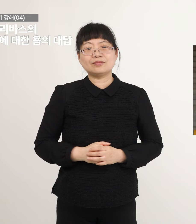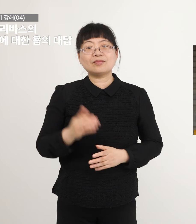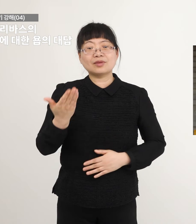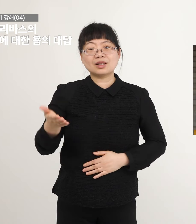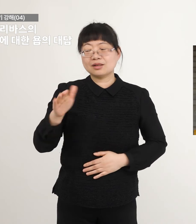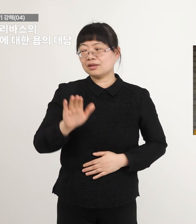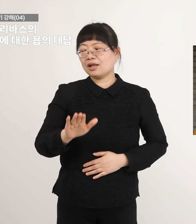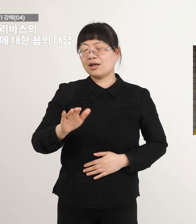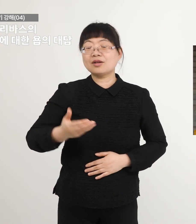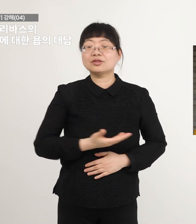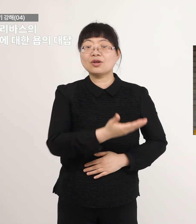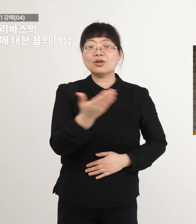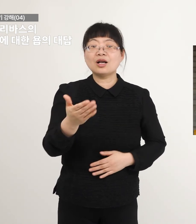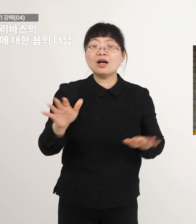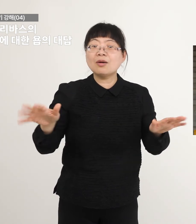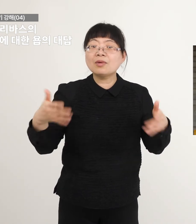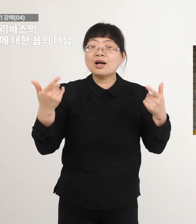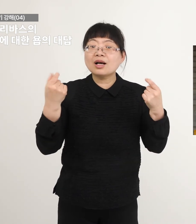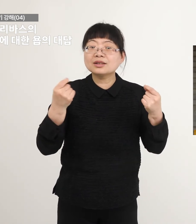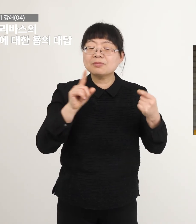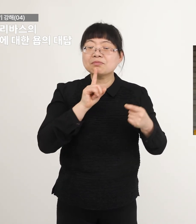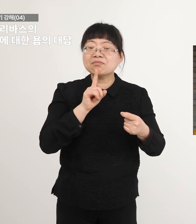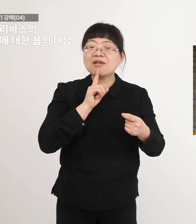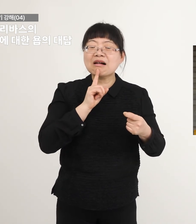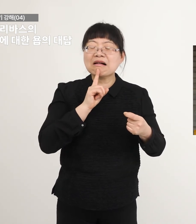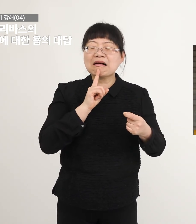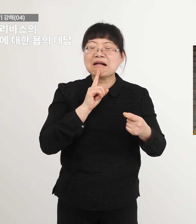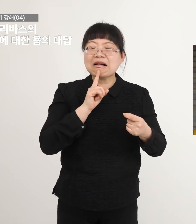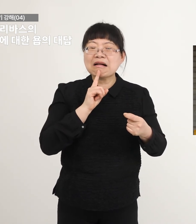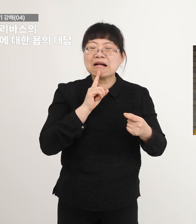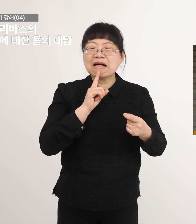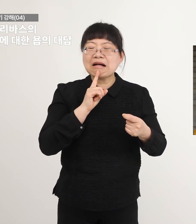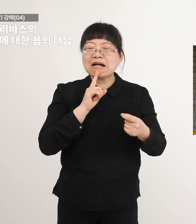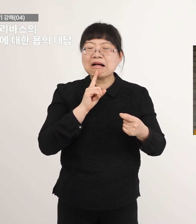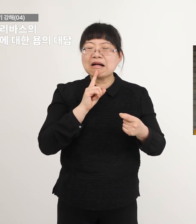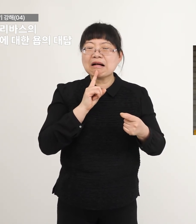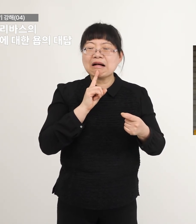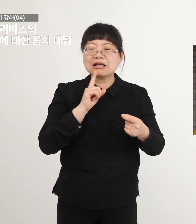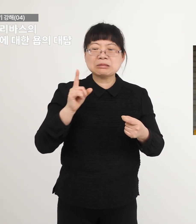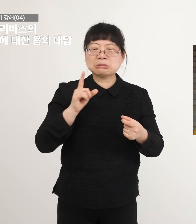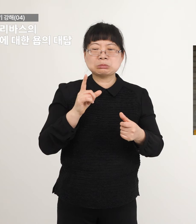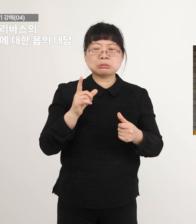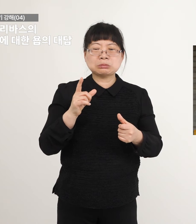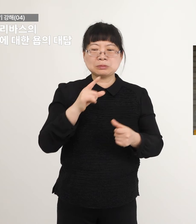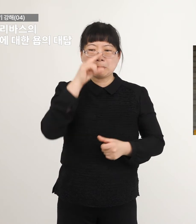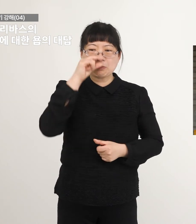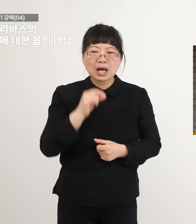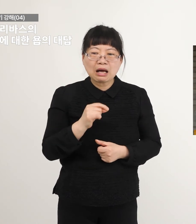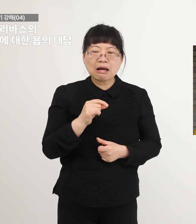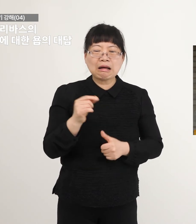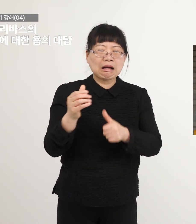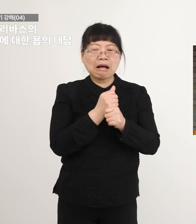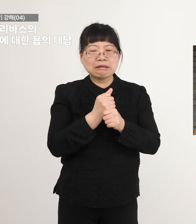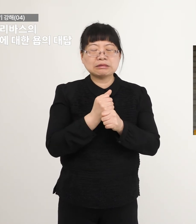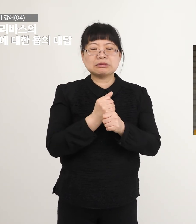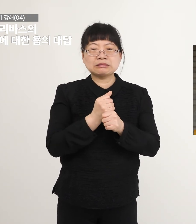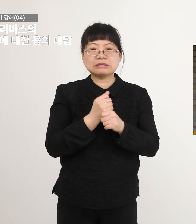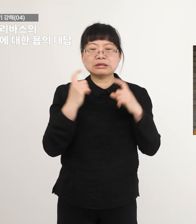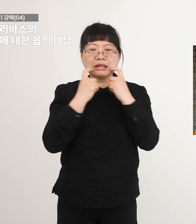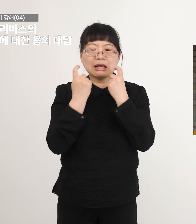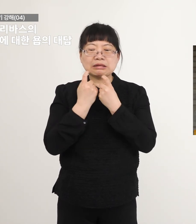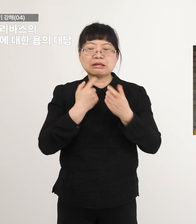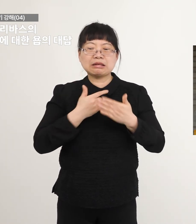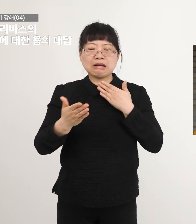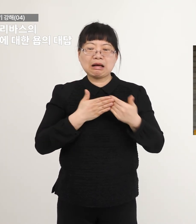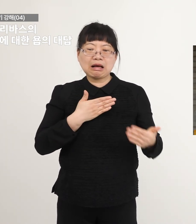그런데 너희들은 그 바람 같은 말을 꼬투리를 붙잡고 그 어줍지 않은 주관적인